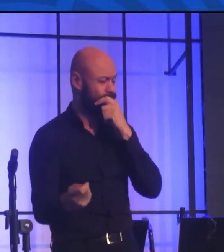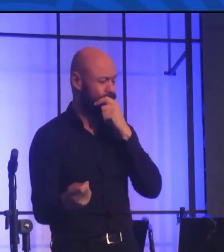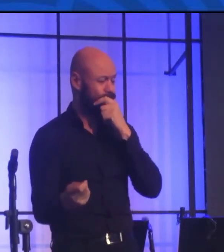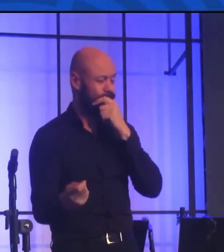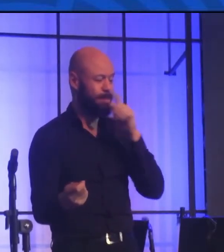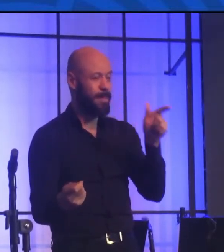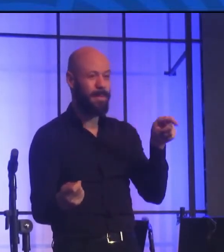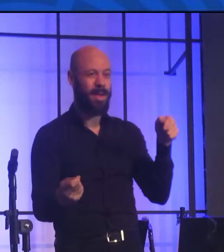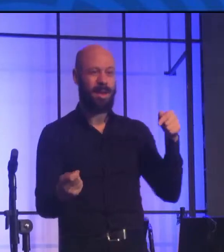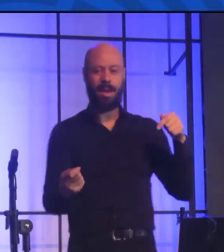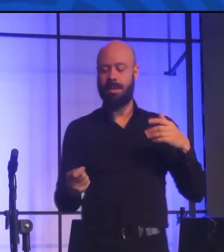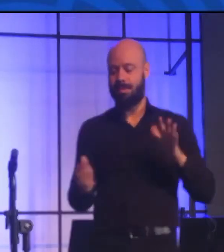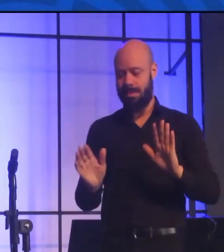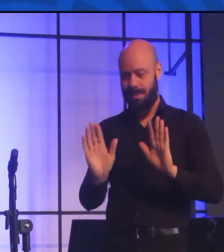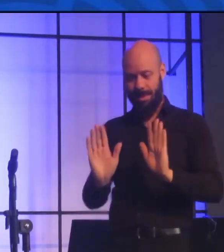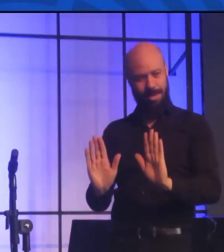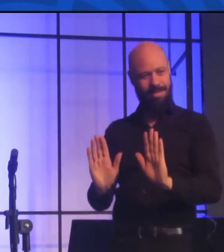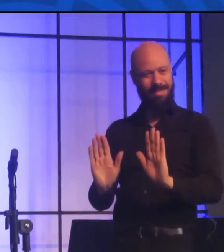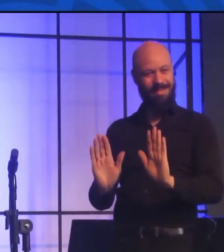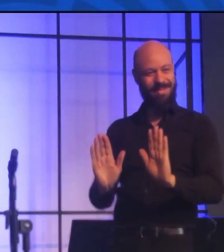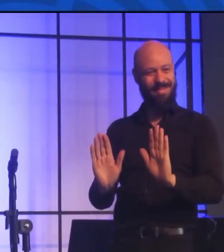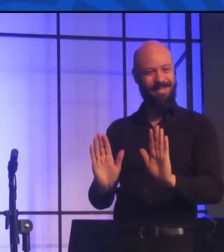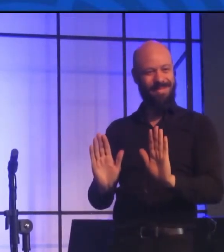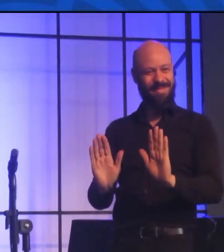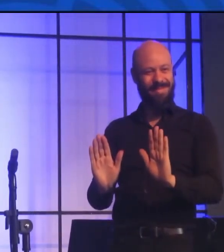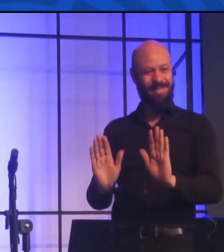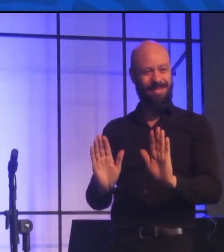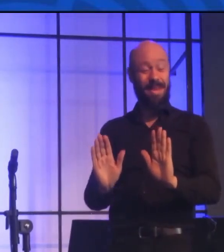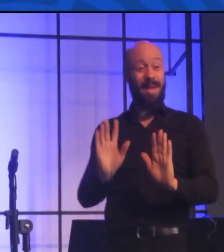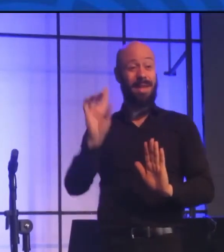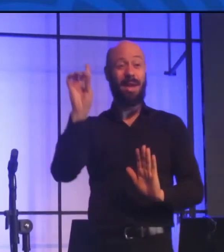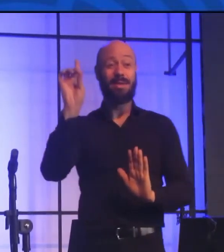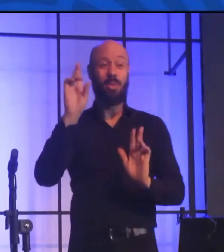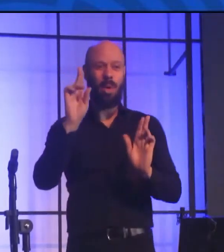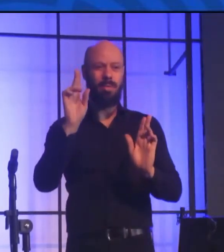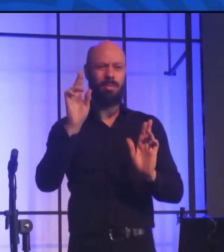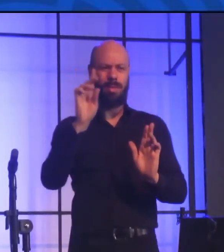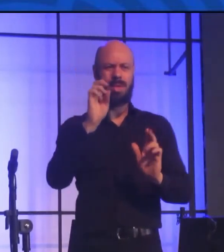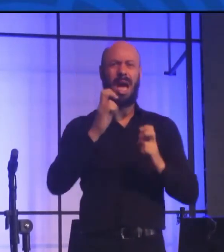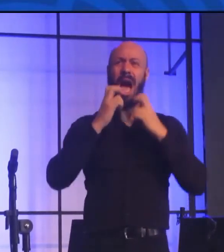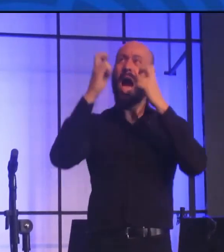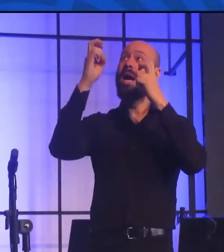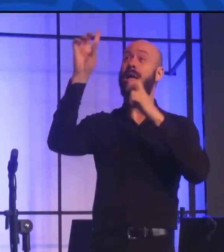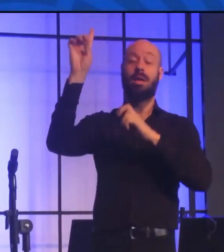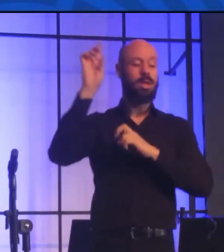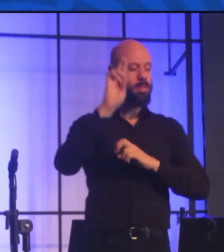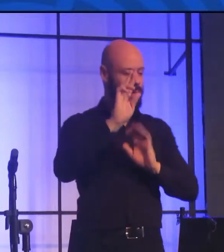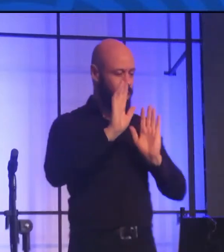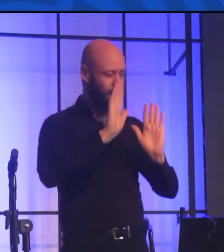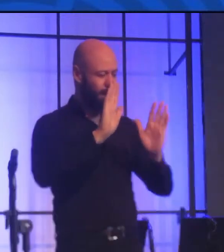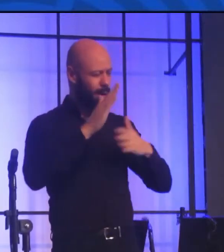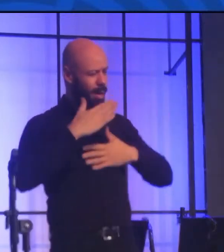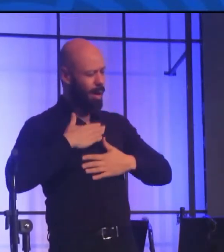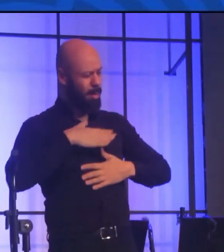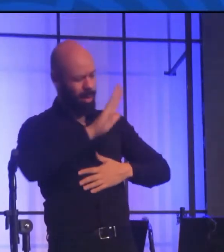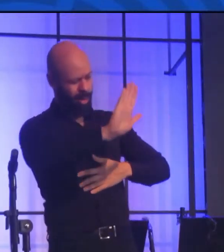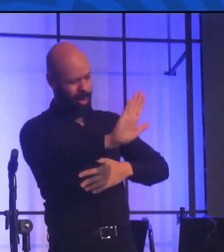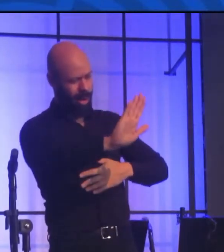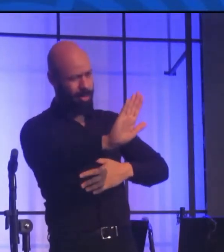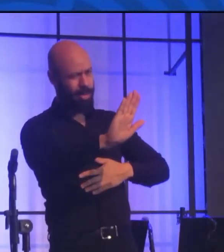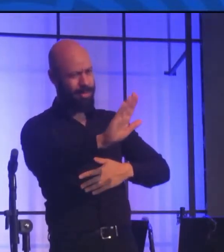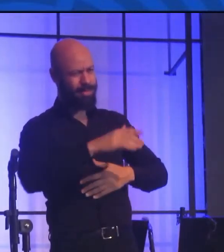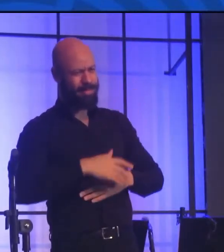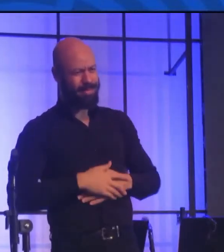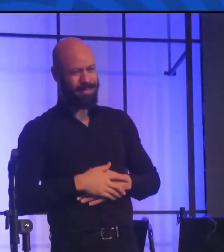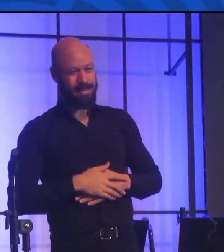Deus está dizendo a você, eu me importo com aquilo que importa para você. Eu me importo com aquilo que algumas pessoas talvez digam,